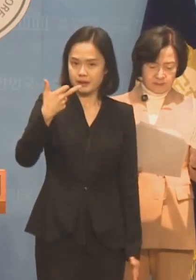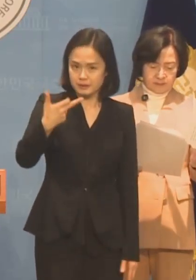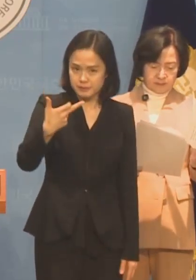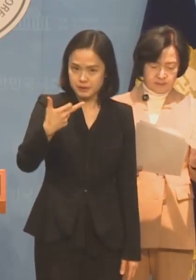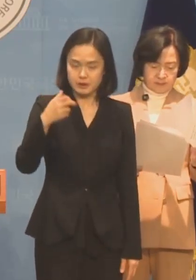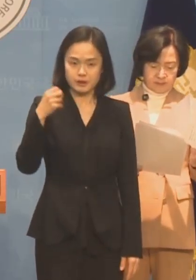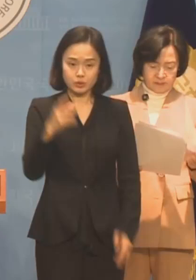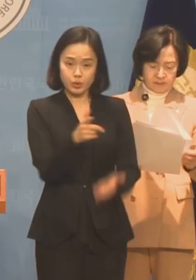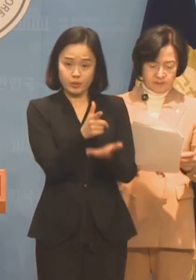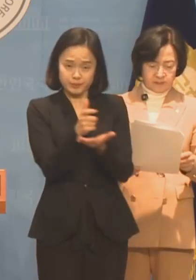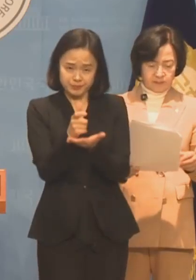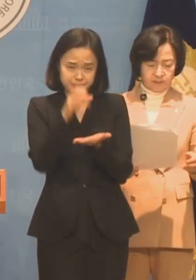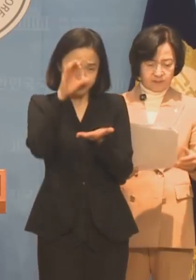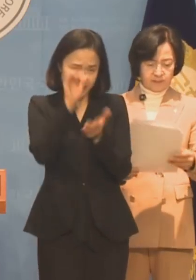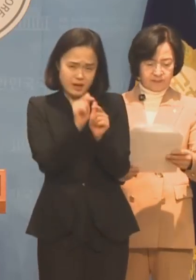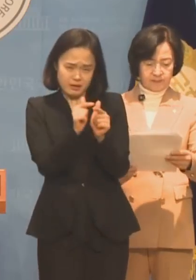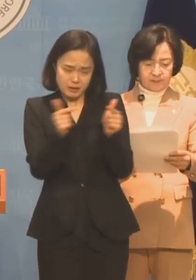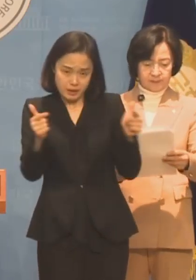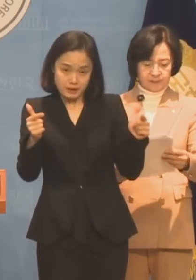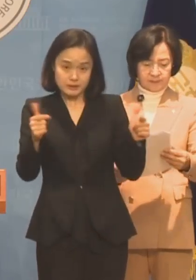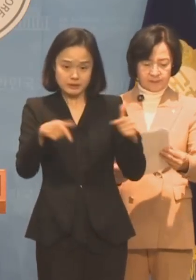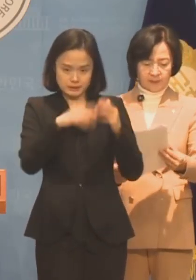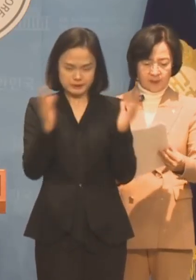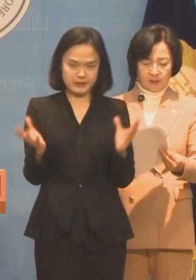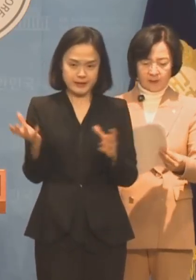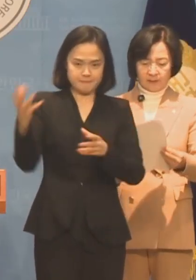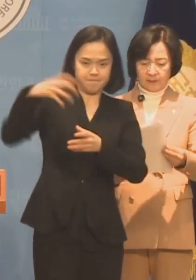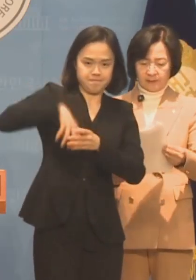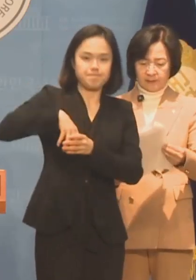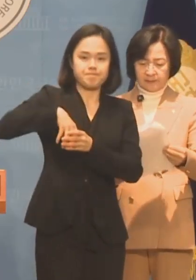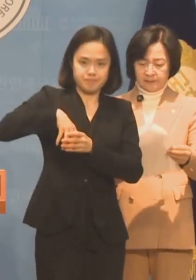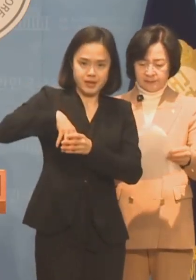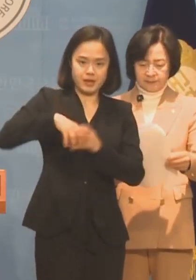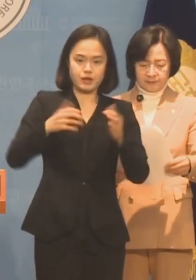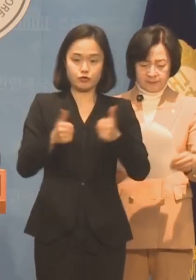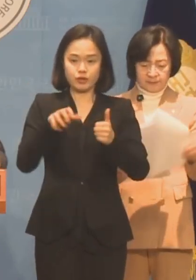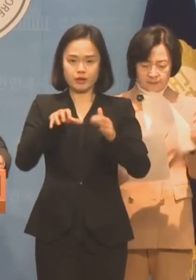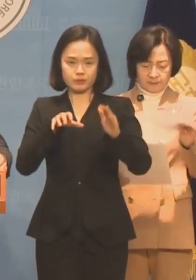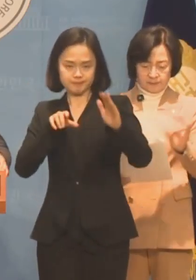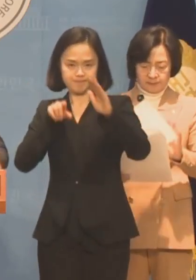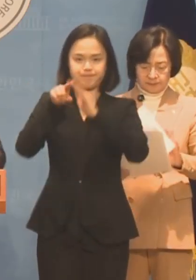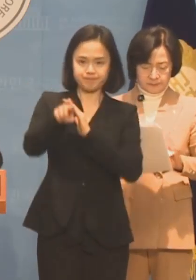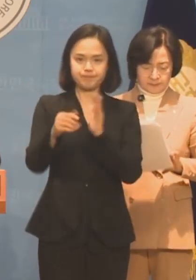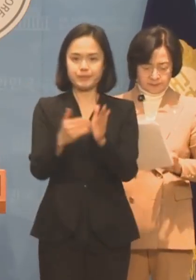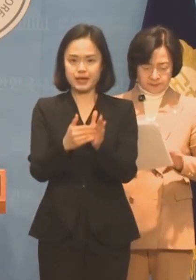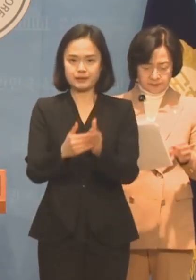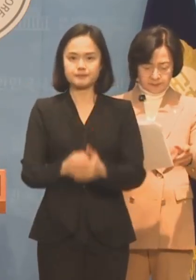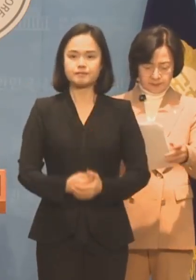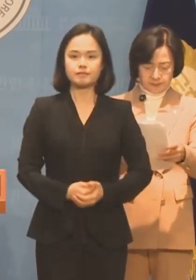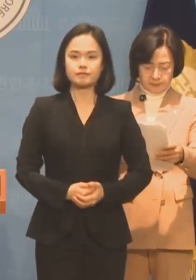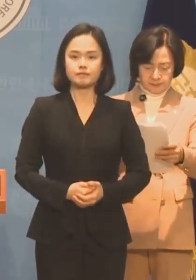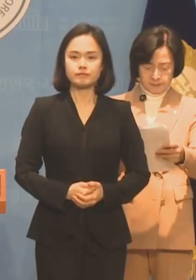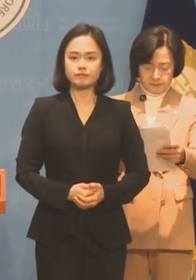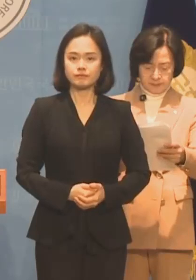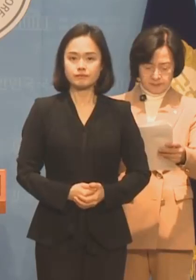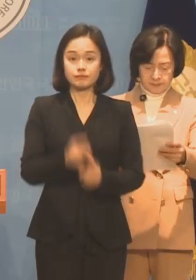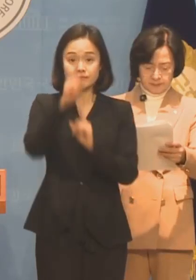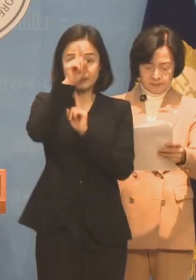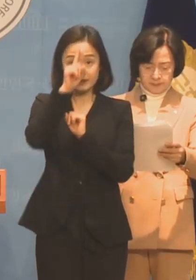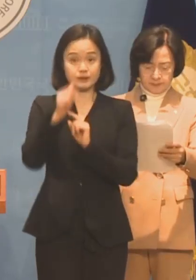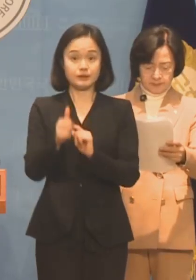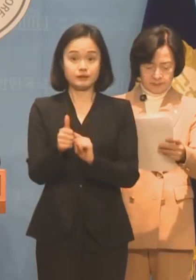2,939발, 기타 70발의 탄약을 휴대하고 국회로 출동하였습니다. 이진우